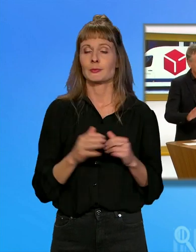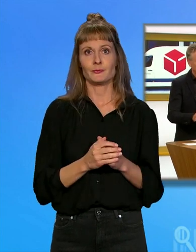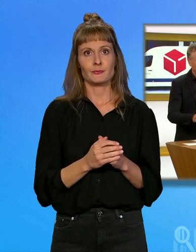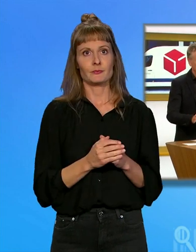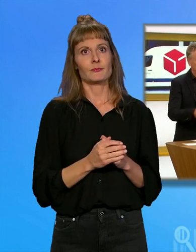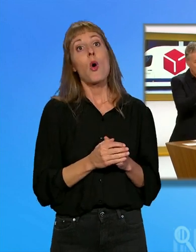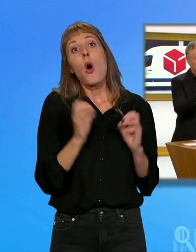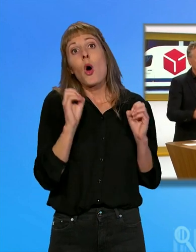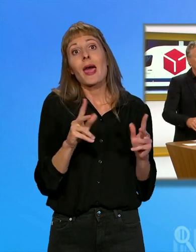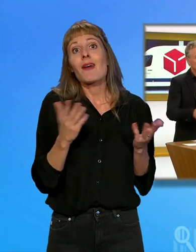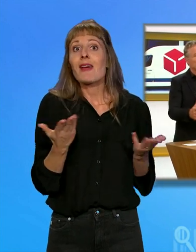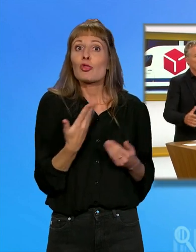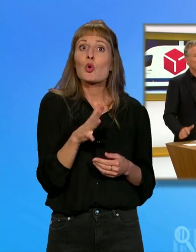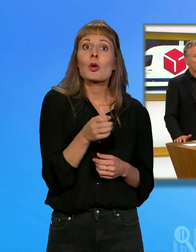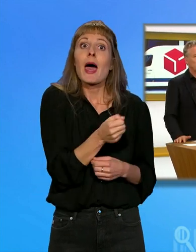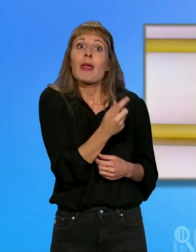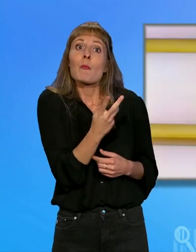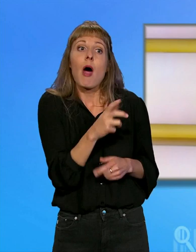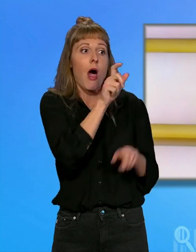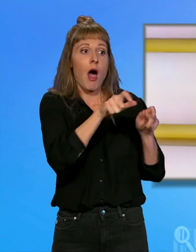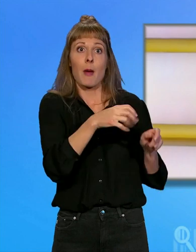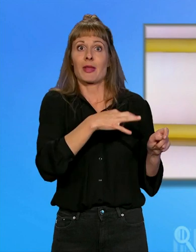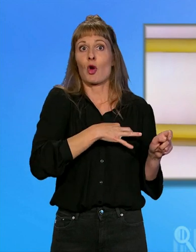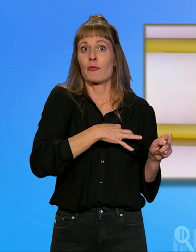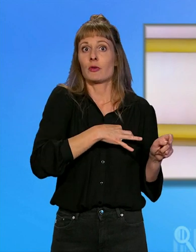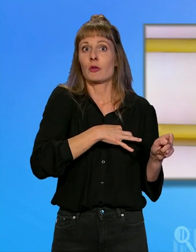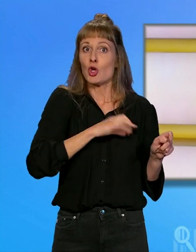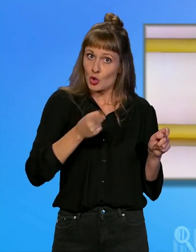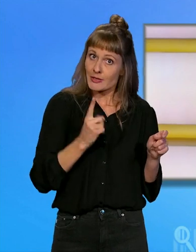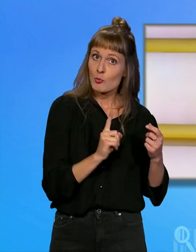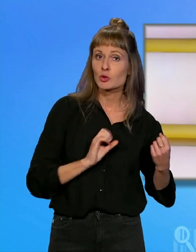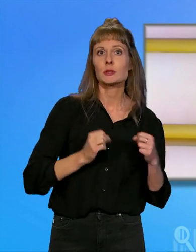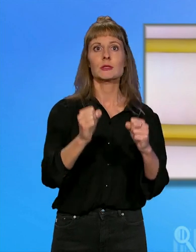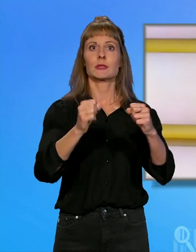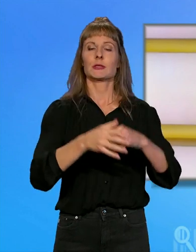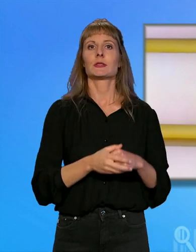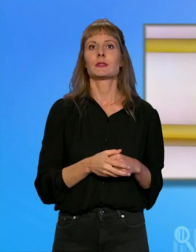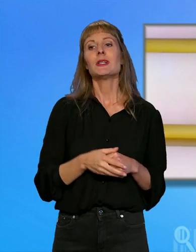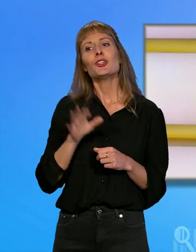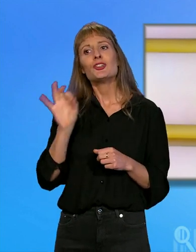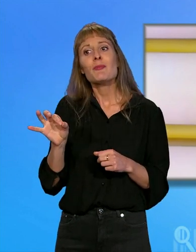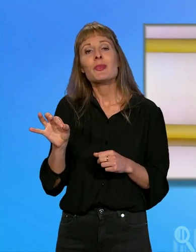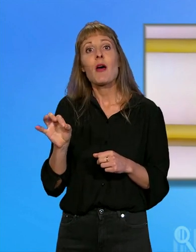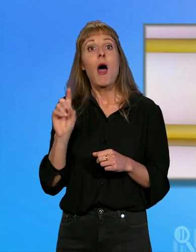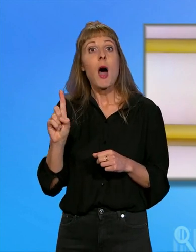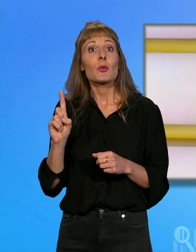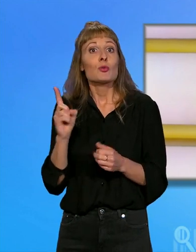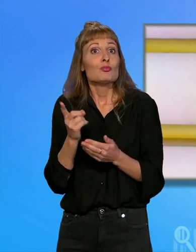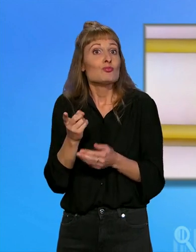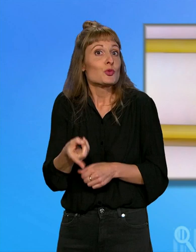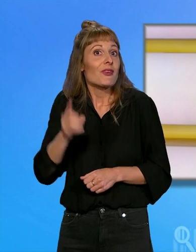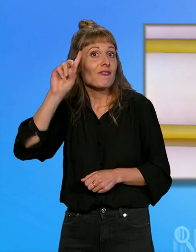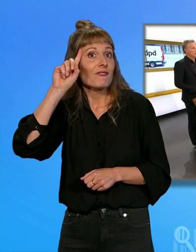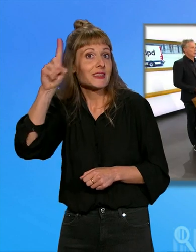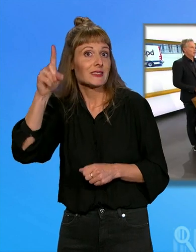was nicht der Fall ist, wäre es ja schlimm genug und ihr müsstet sofort handeln. Wir müssen sofort handeln, dafür müssen wir aber Kenntnis von den konkreten Fällen haben. Um solche Kenntnisse